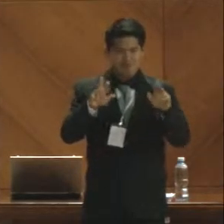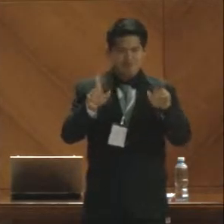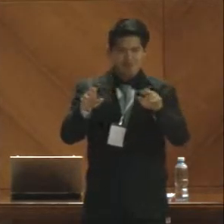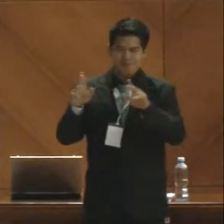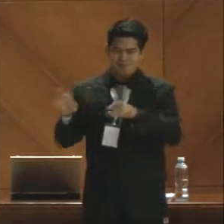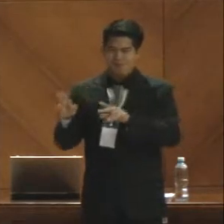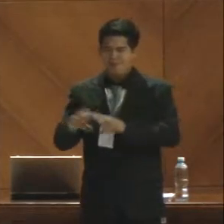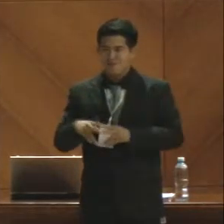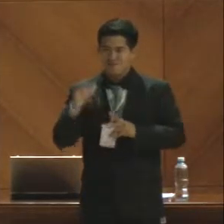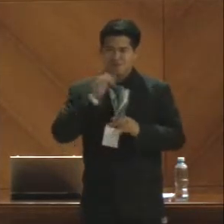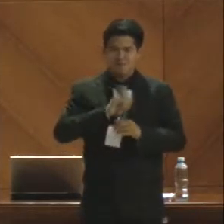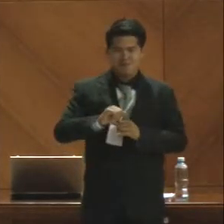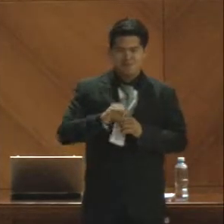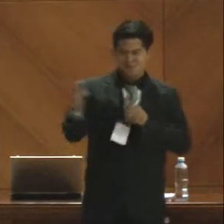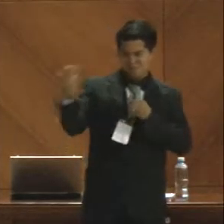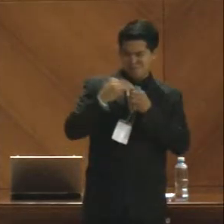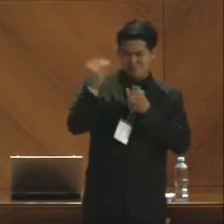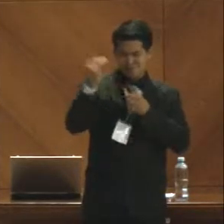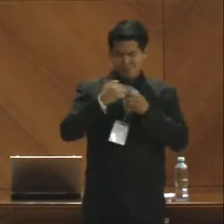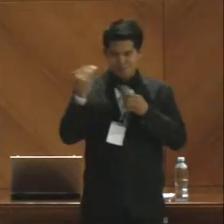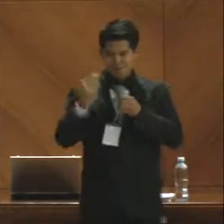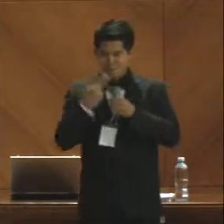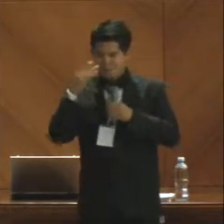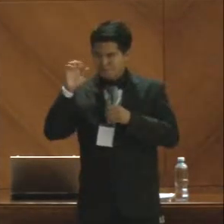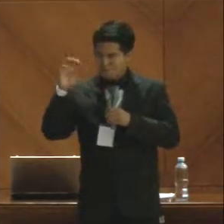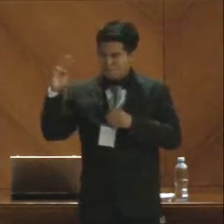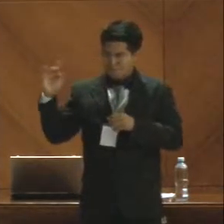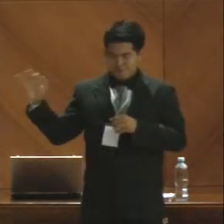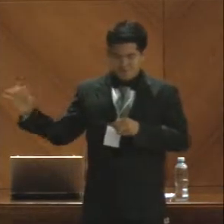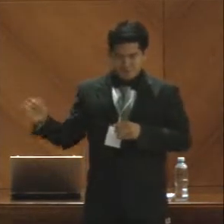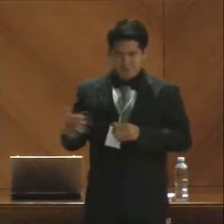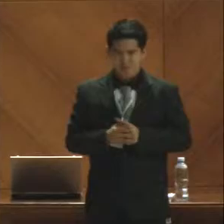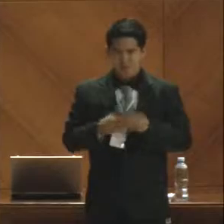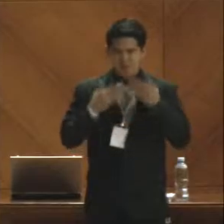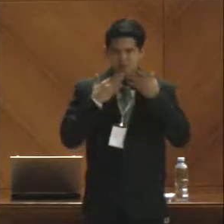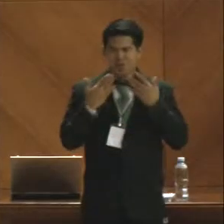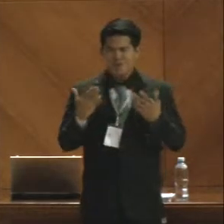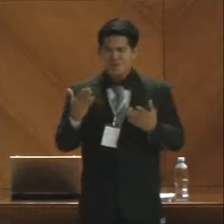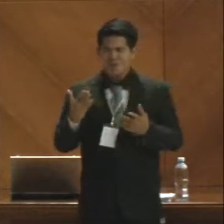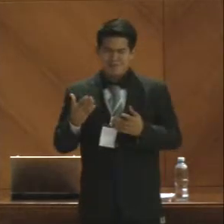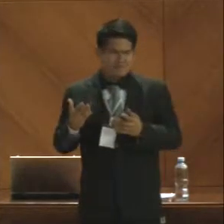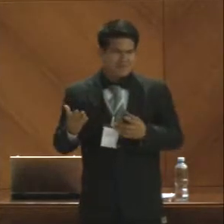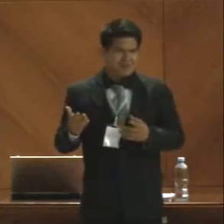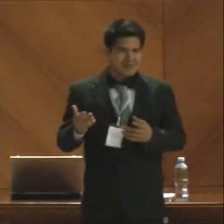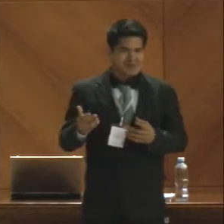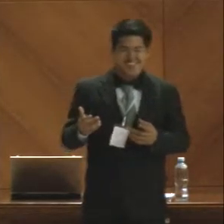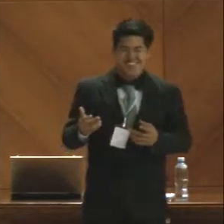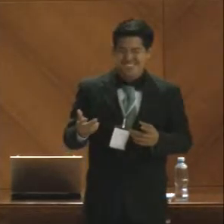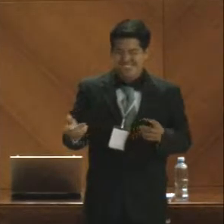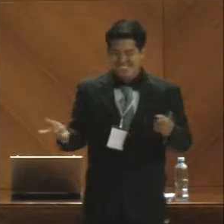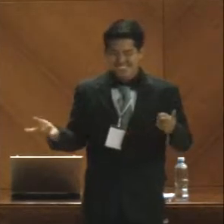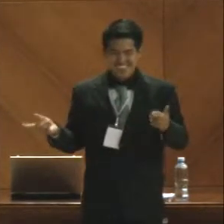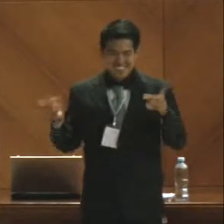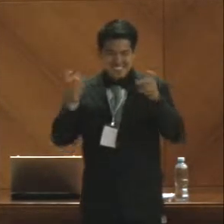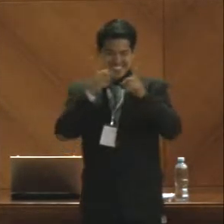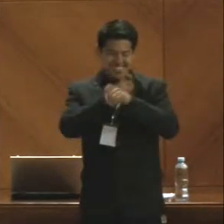correos electrónicos me va a llegar publicidad de hemorroides. ¿Sí? Y esto llega a ser peor que los mismos hemorroides.